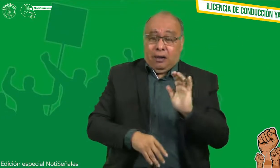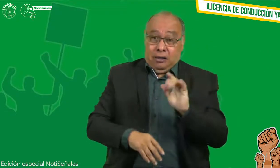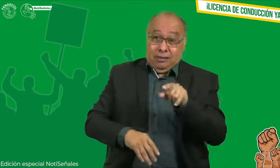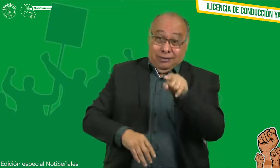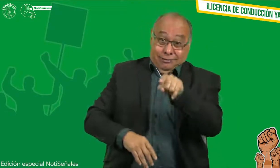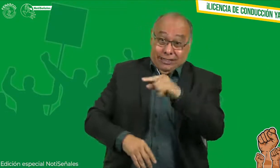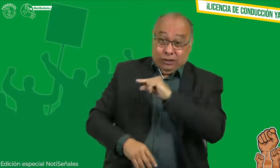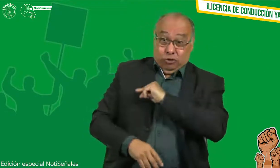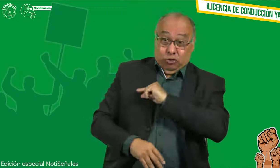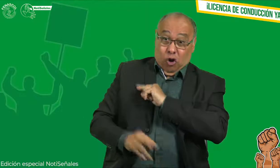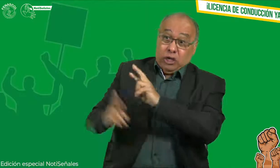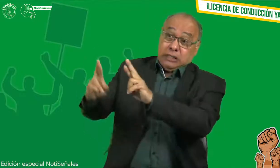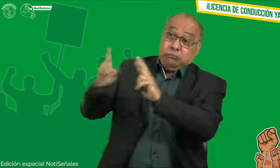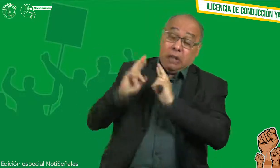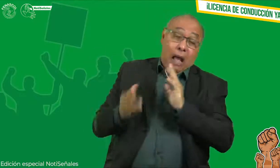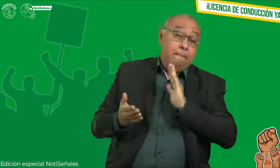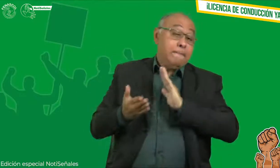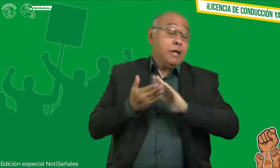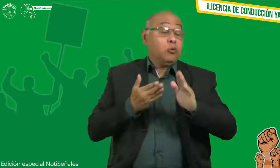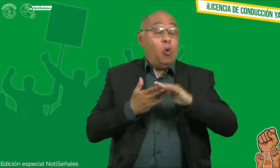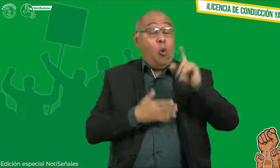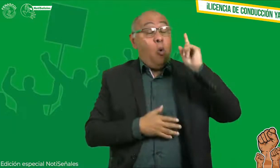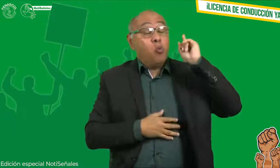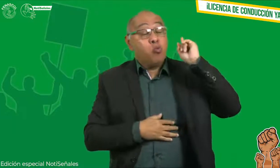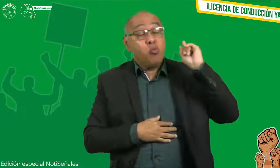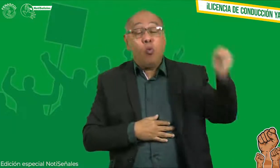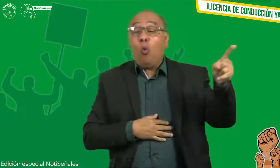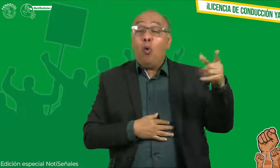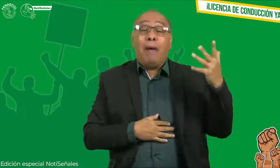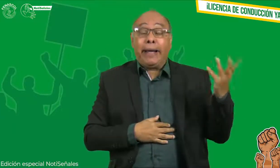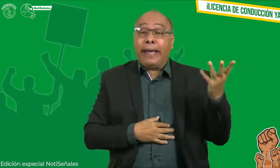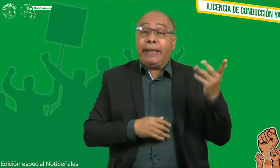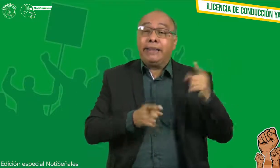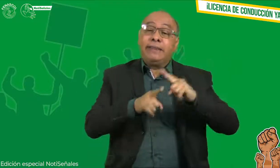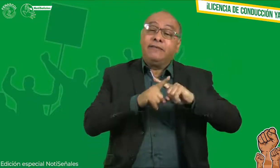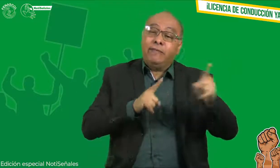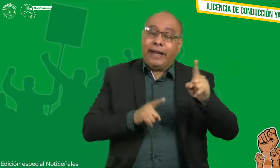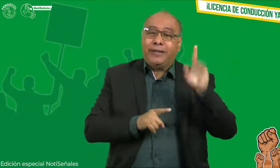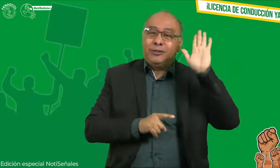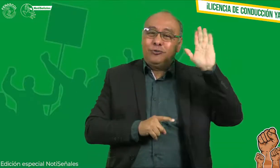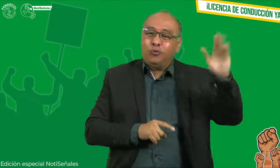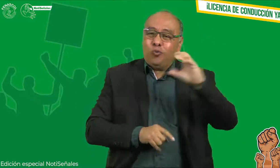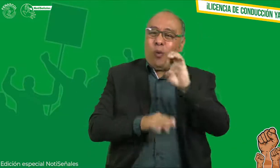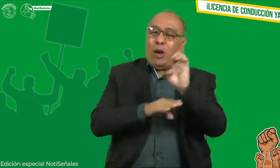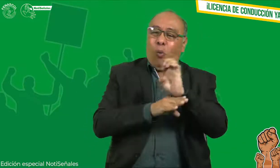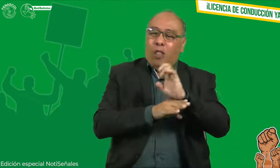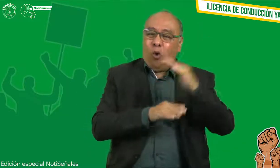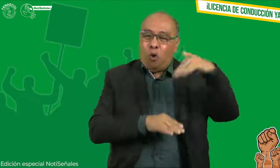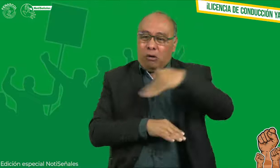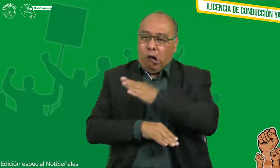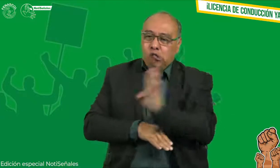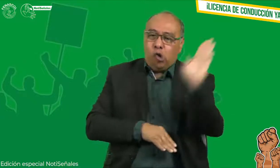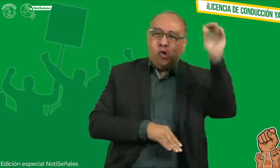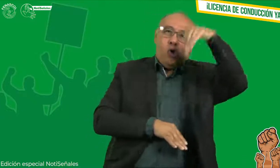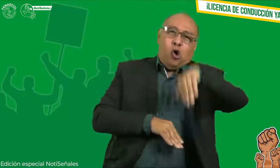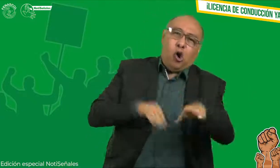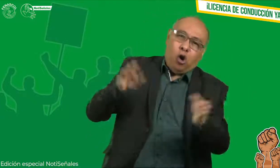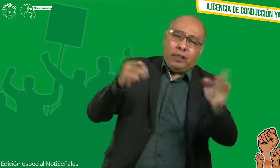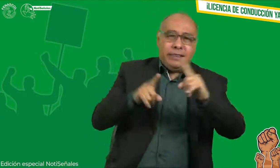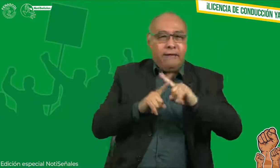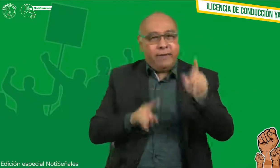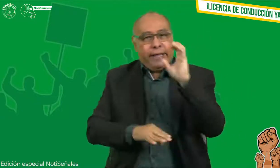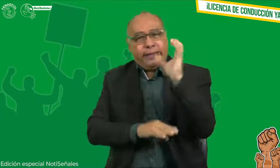Ecuador la tuvo hace unos 3-4 años. Así que esto que se menciona acá desde el INSOR y que se dice, pues